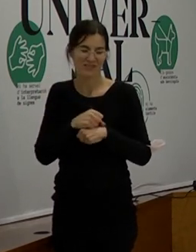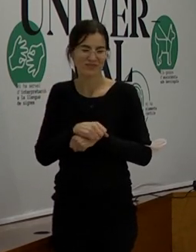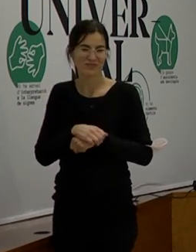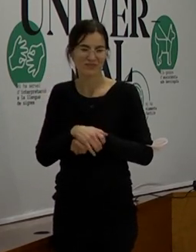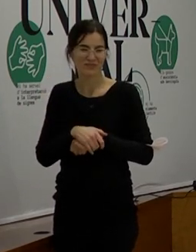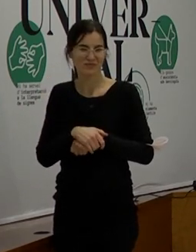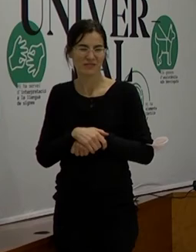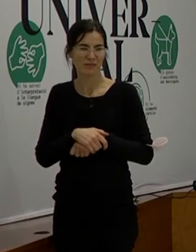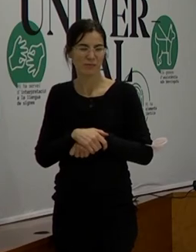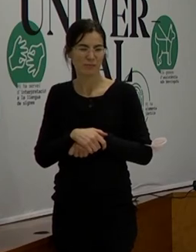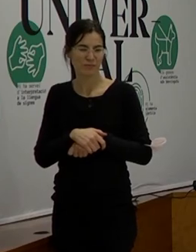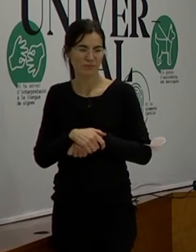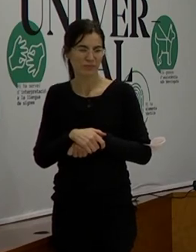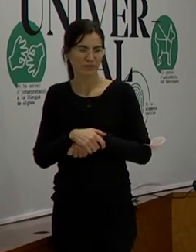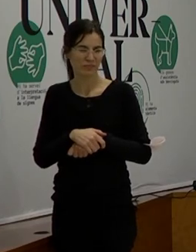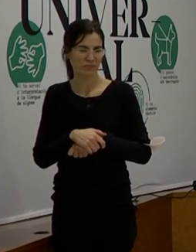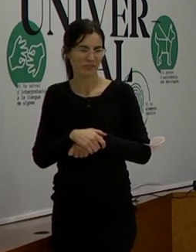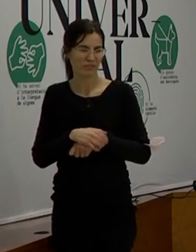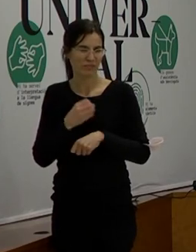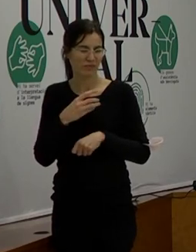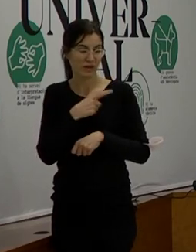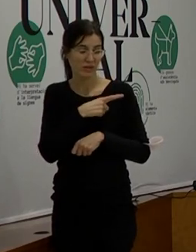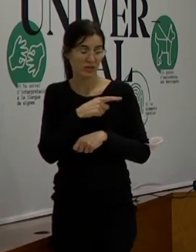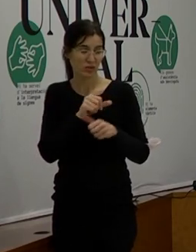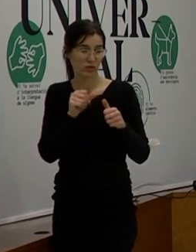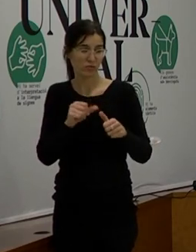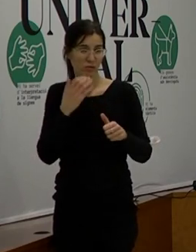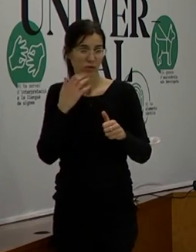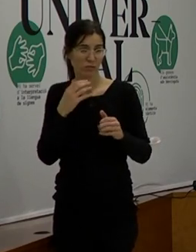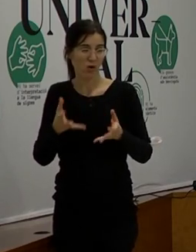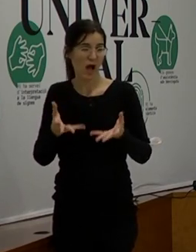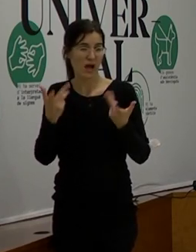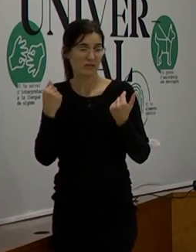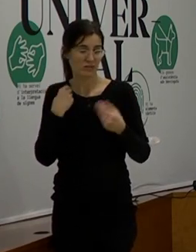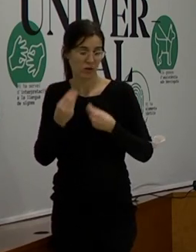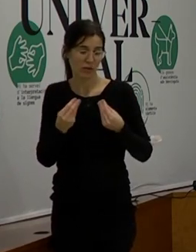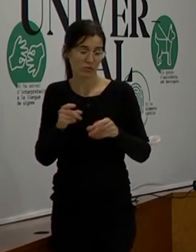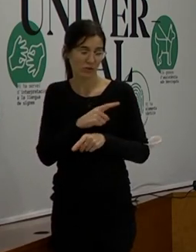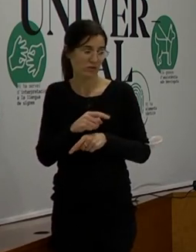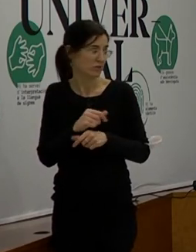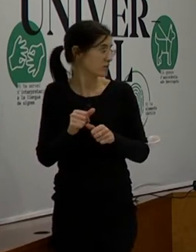Bé, pues mira, veus, això és una manera, els àgils, ho fem així.